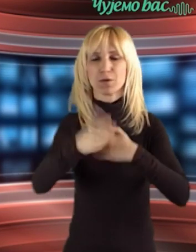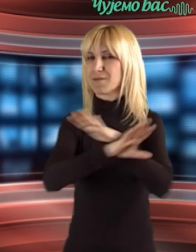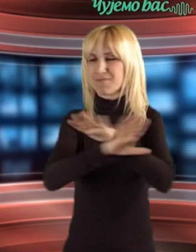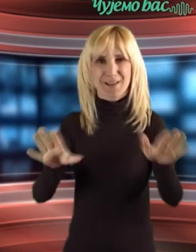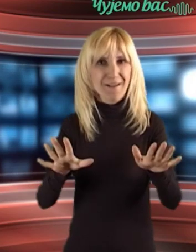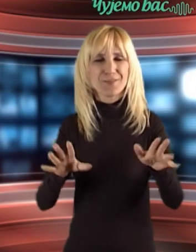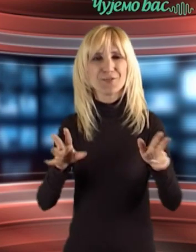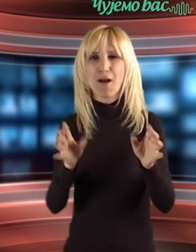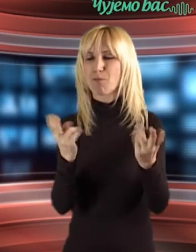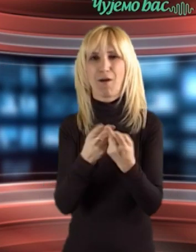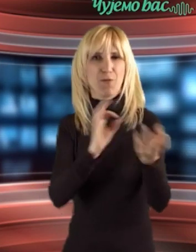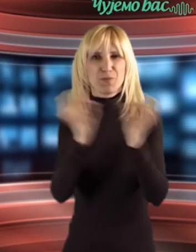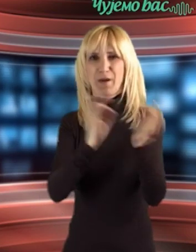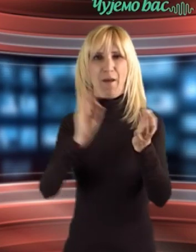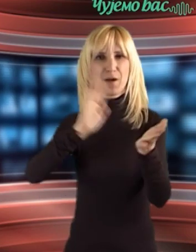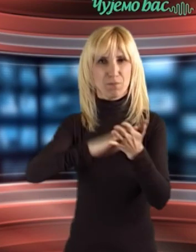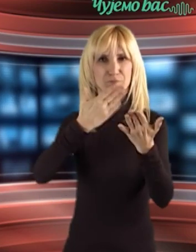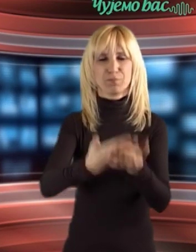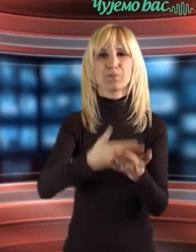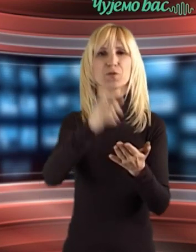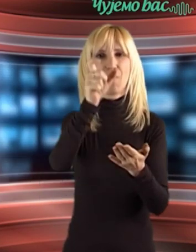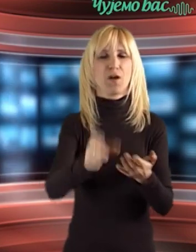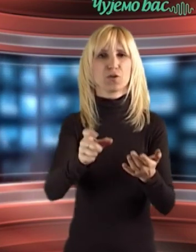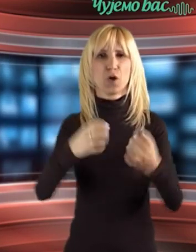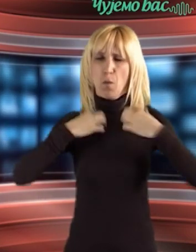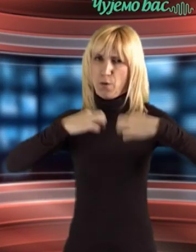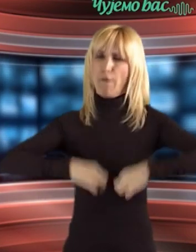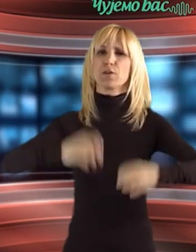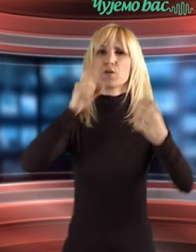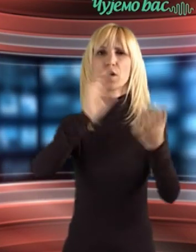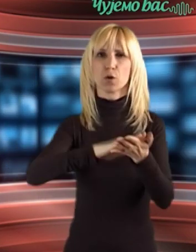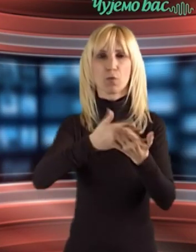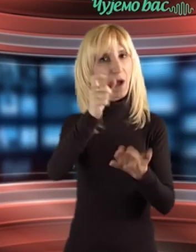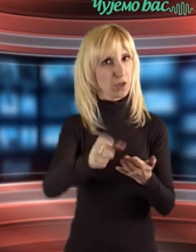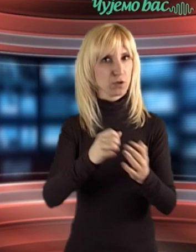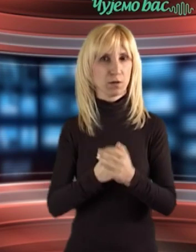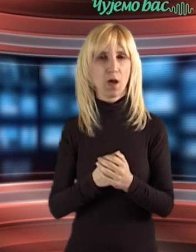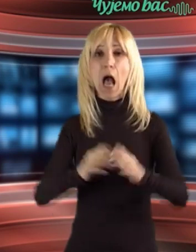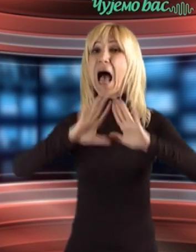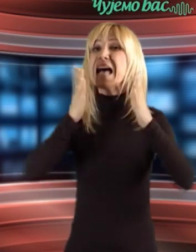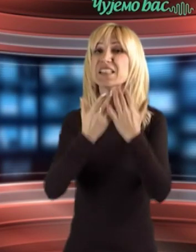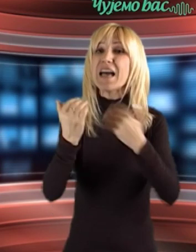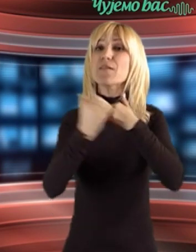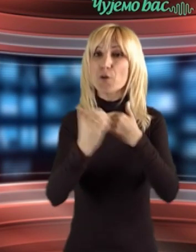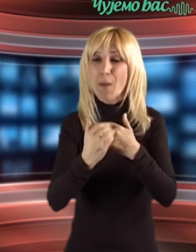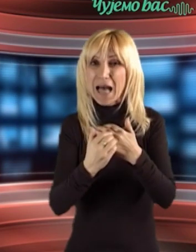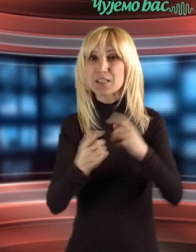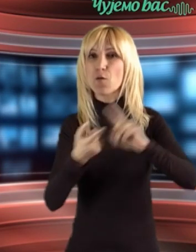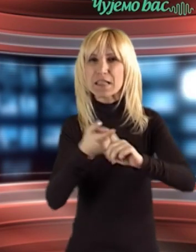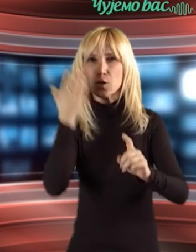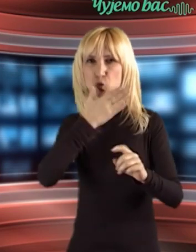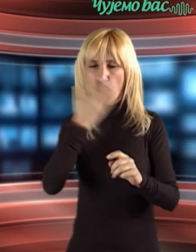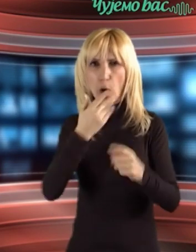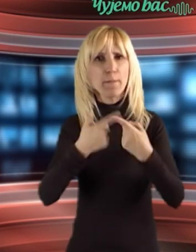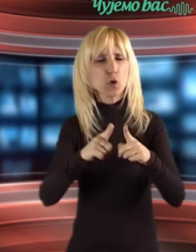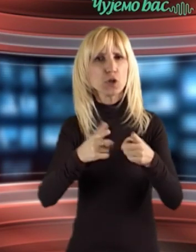kao spremni tumači za znak, profesionalni tumači za znakovni jezik. Sve informacije vezane za školu možete